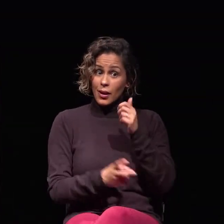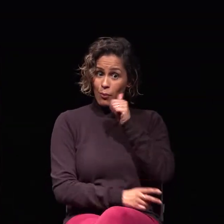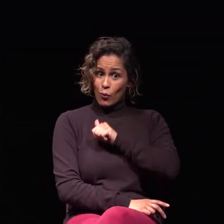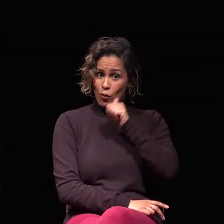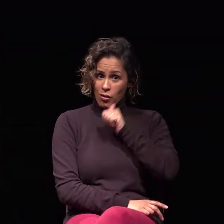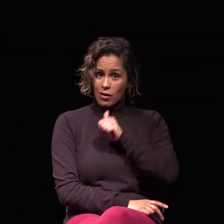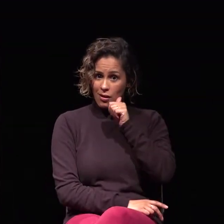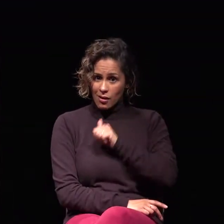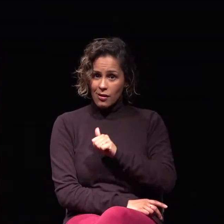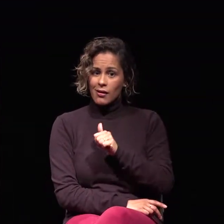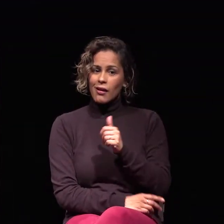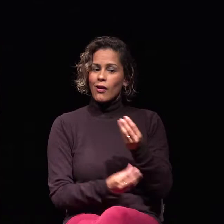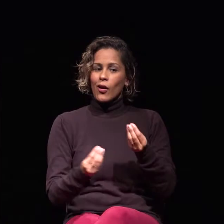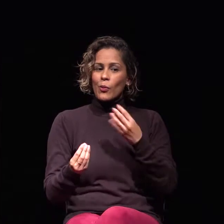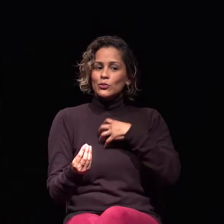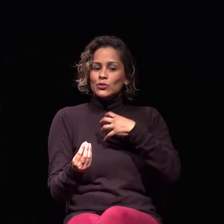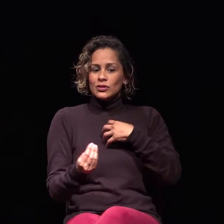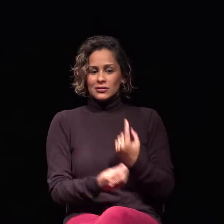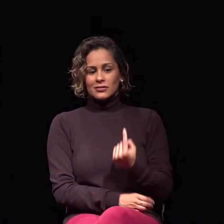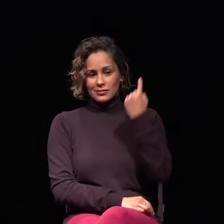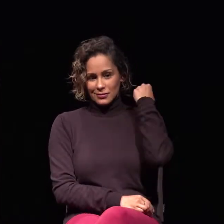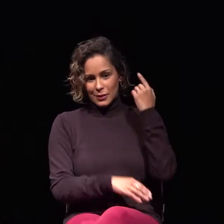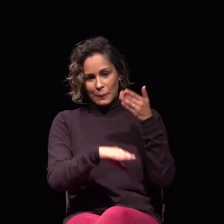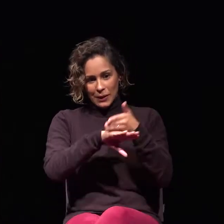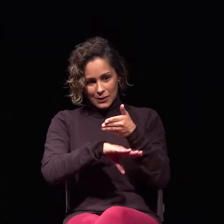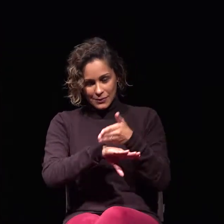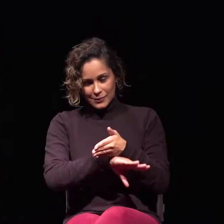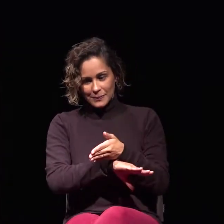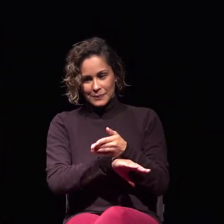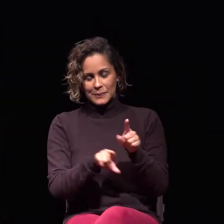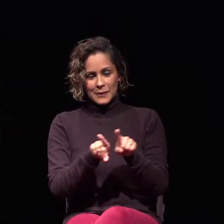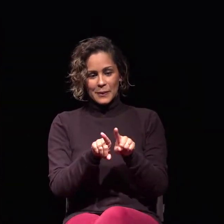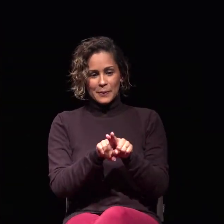estão participando